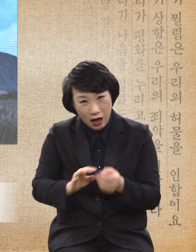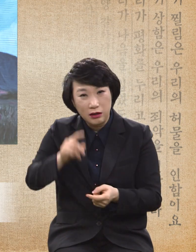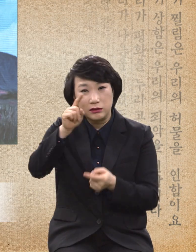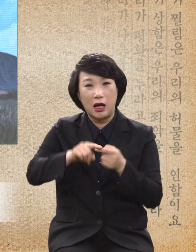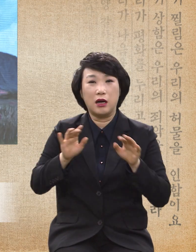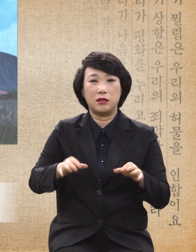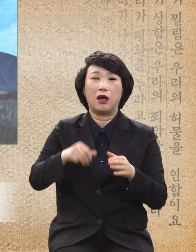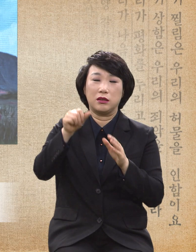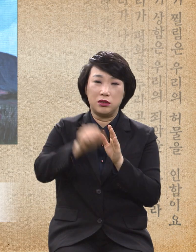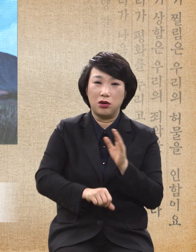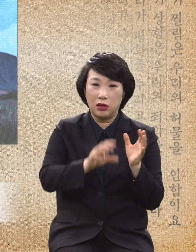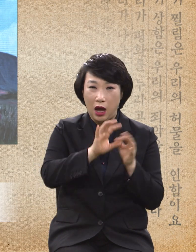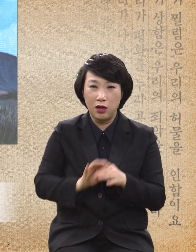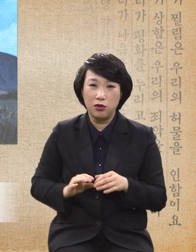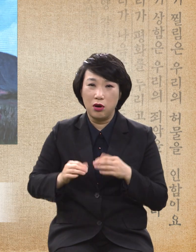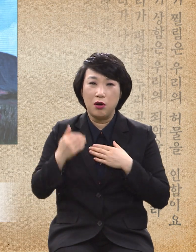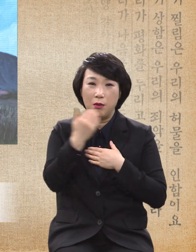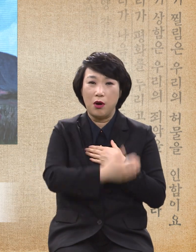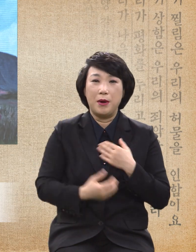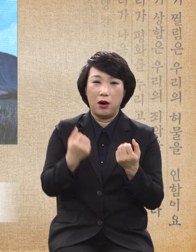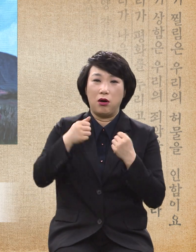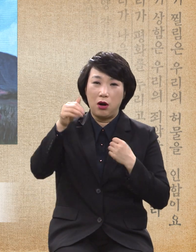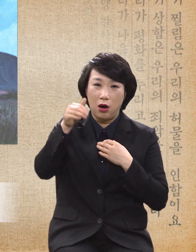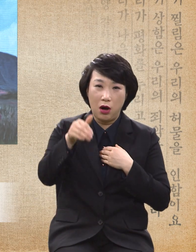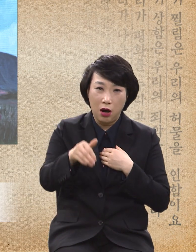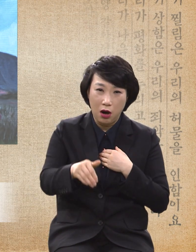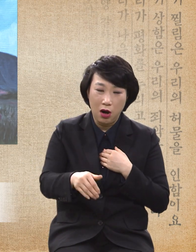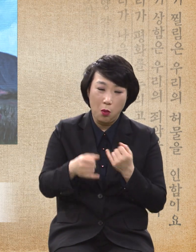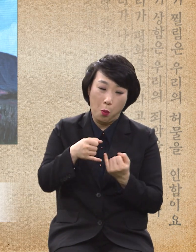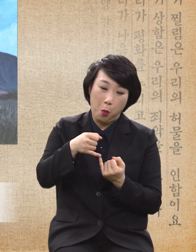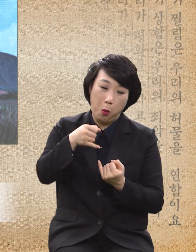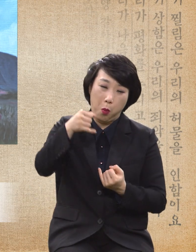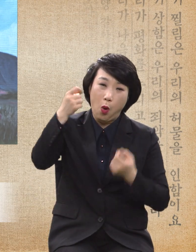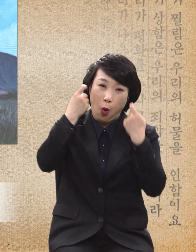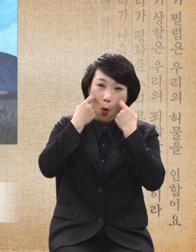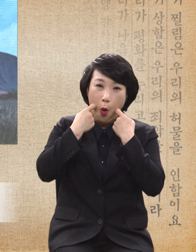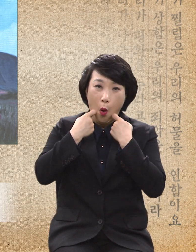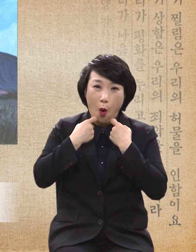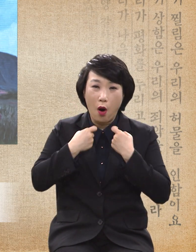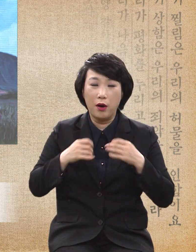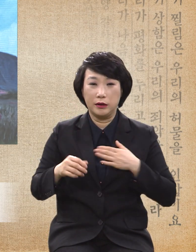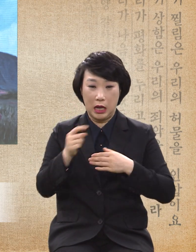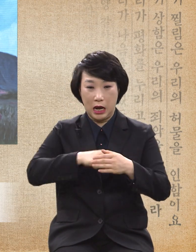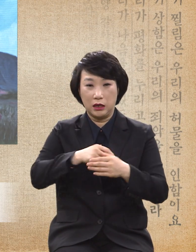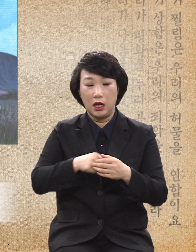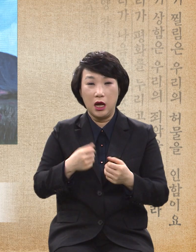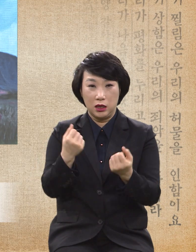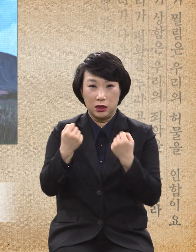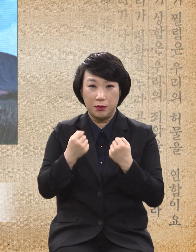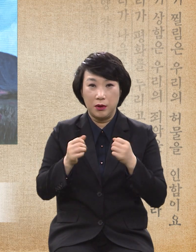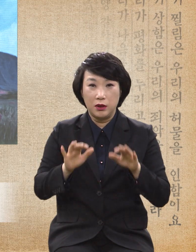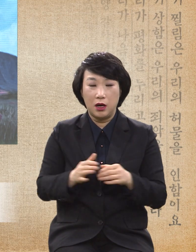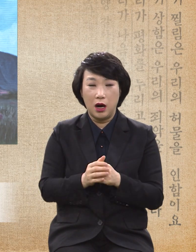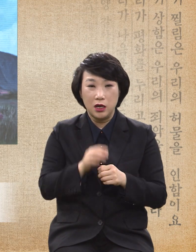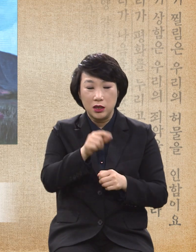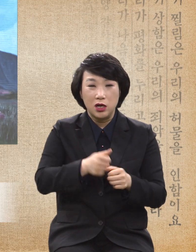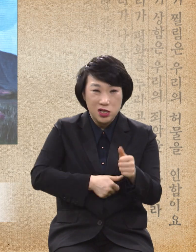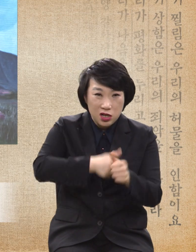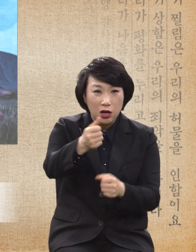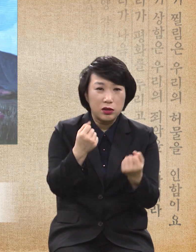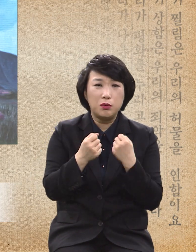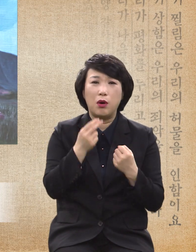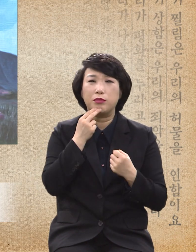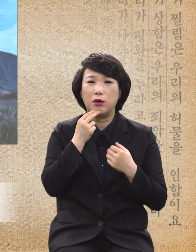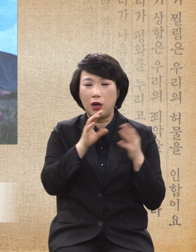싸우다가 져서 계속 무너져 가니까 삐쩍삐쩍 내가 속에 있는 에너지를 가지고 이걸 이겨낼 힘이